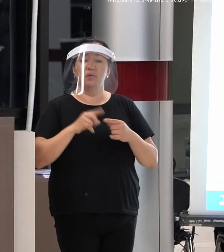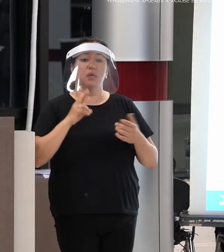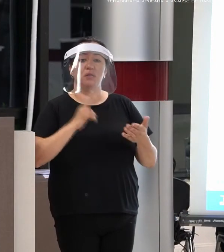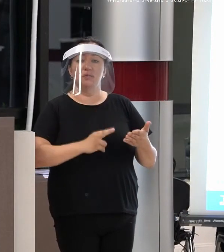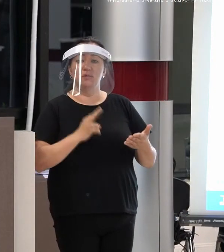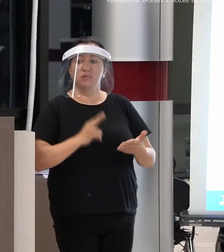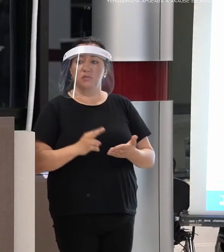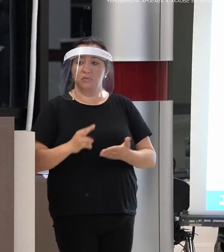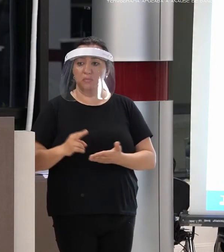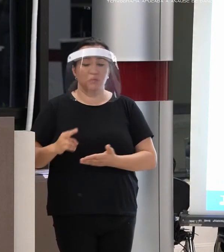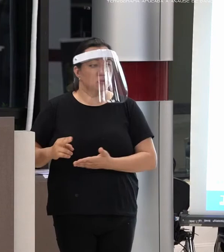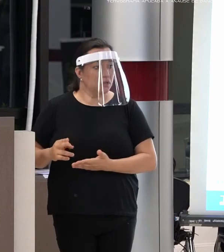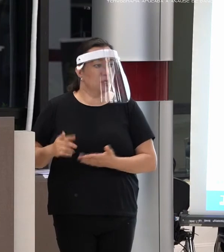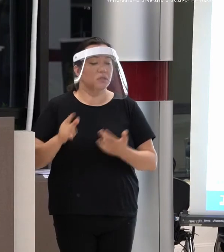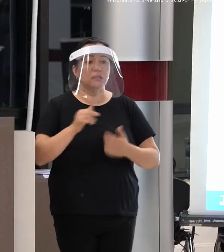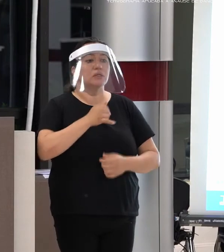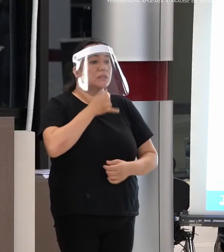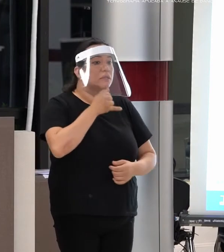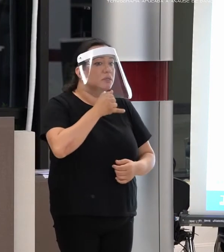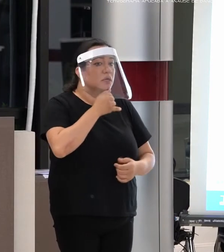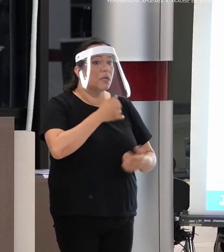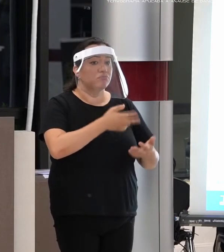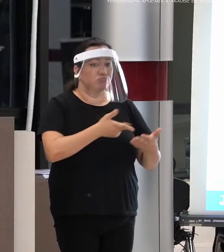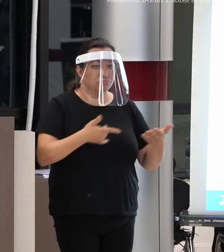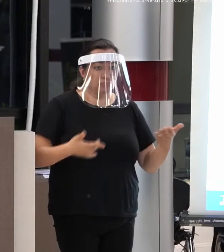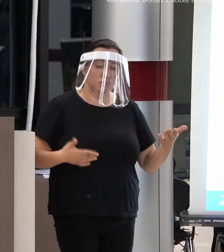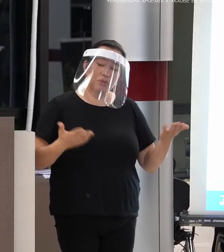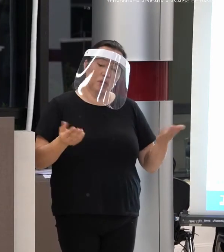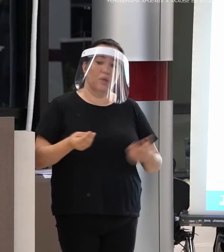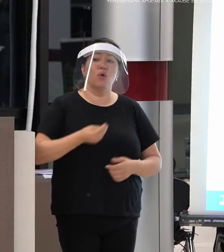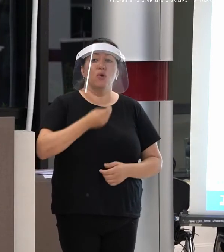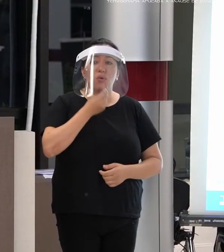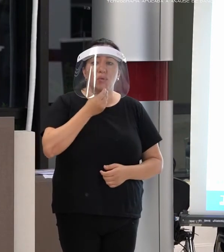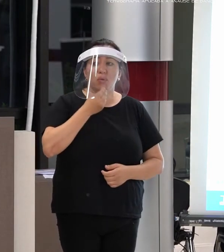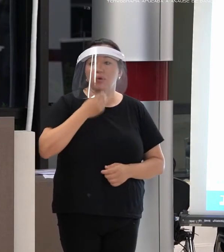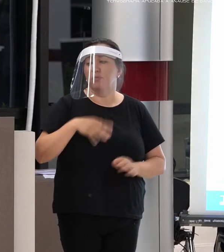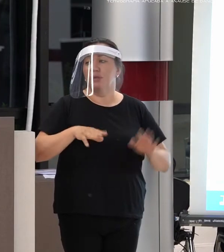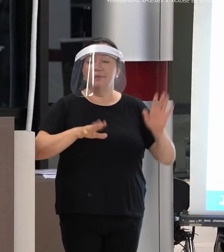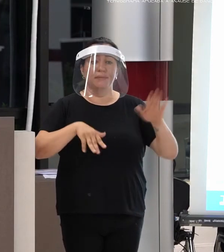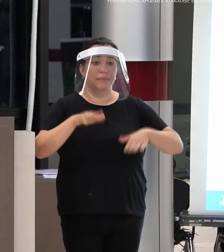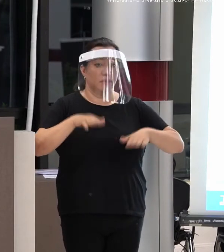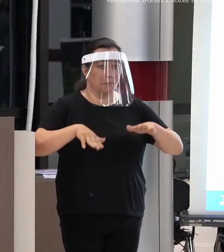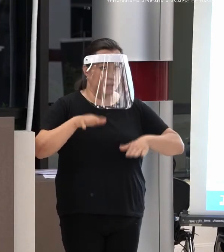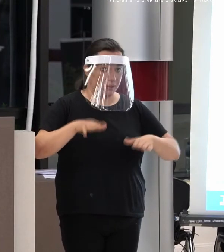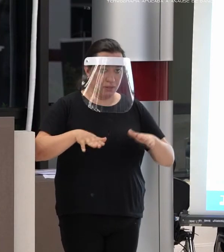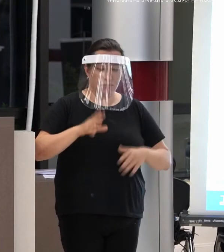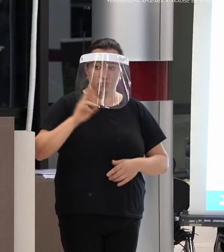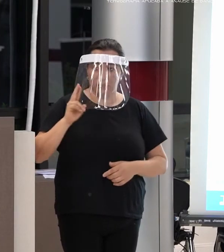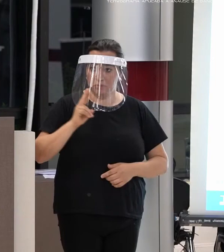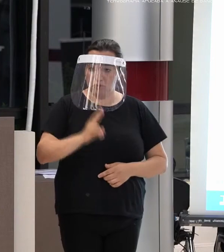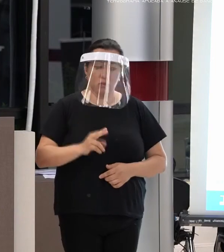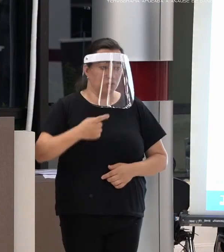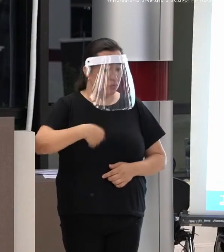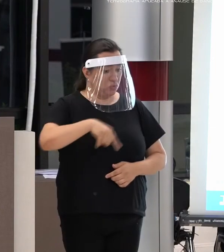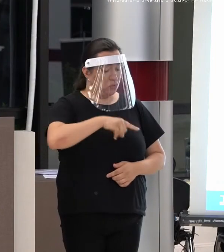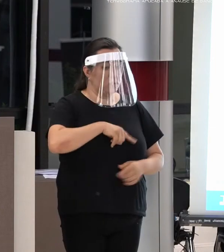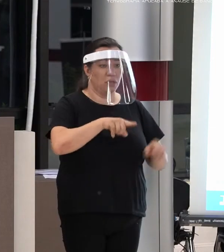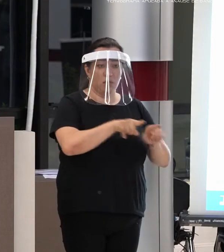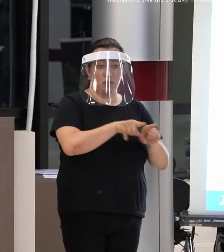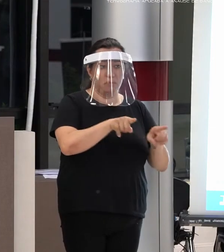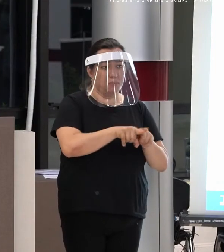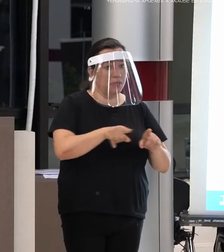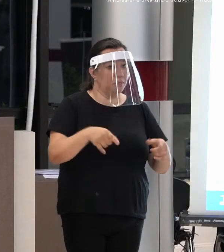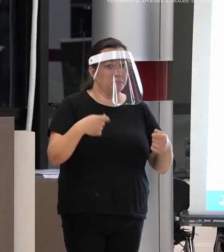várias inspeções, várias técnicas. É obviamente que, dependendo do que você precisa de resposta, vale a pena